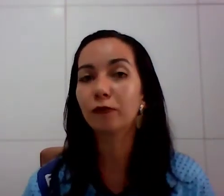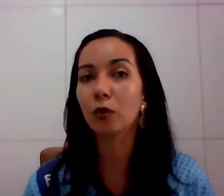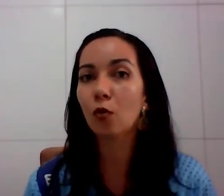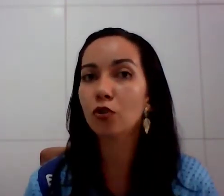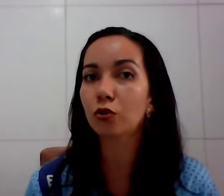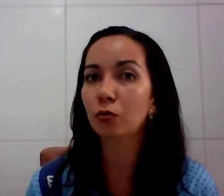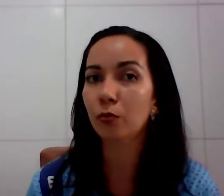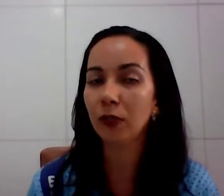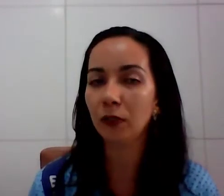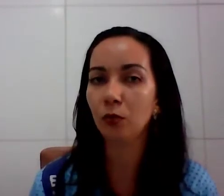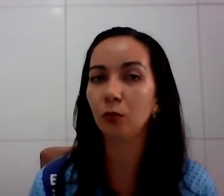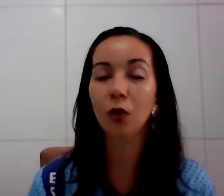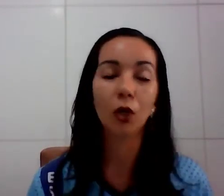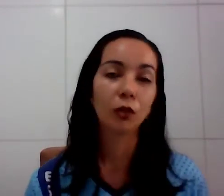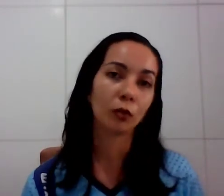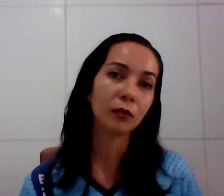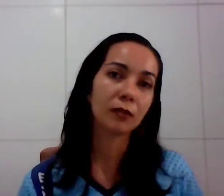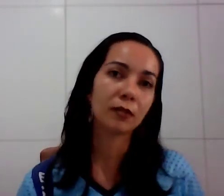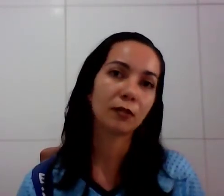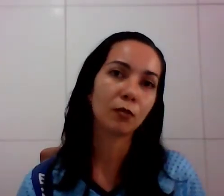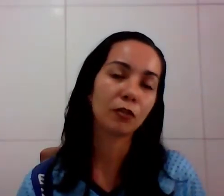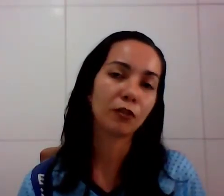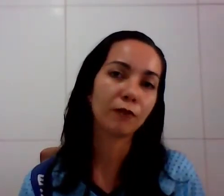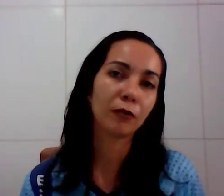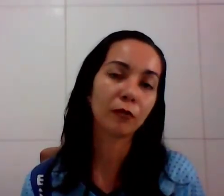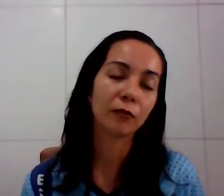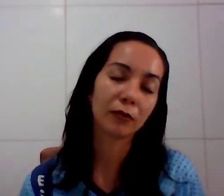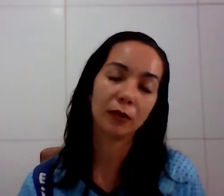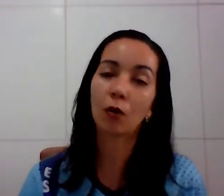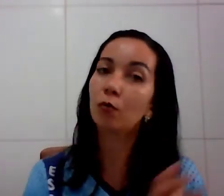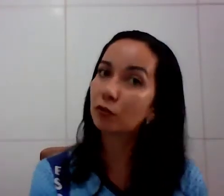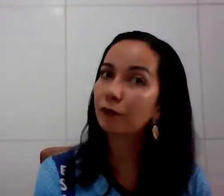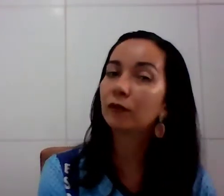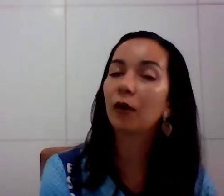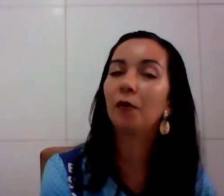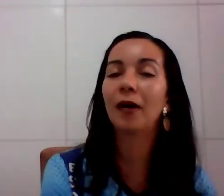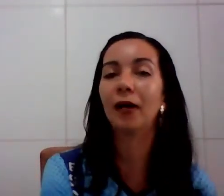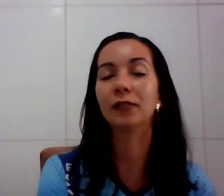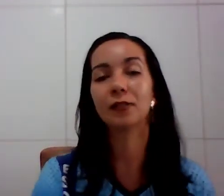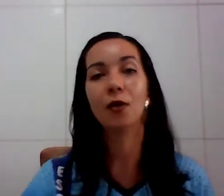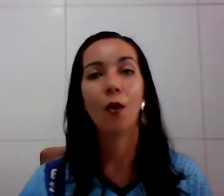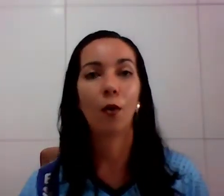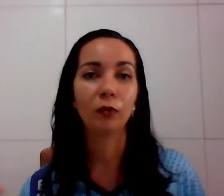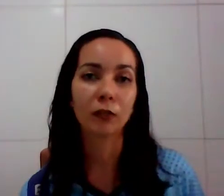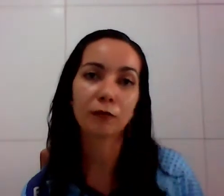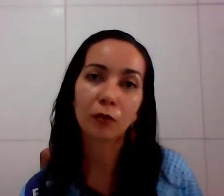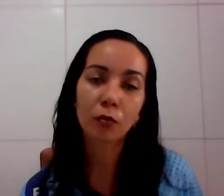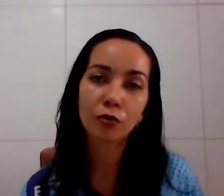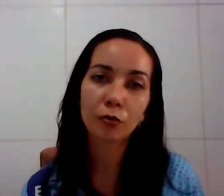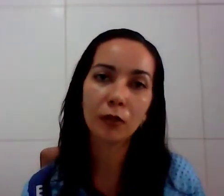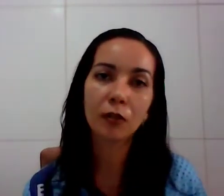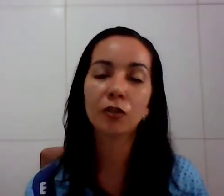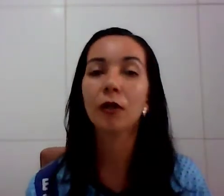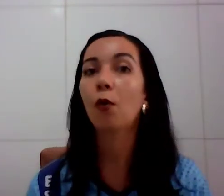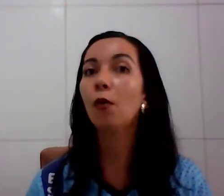foi construído, todas essas coisas que foram sendo, algumas foram derrubadas, outras foram construídas,